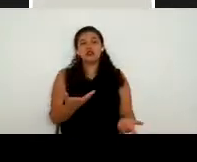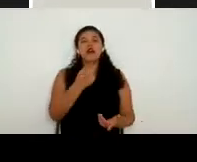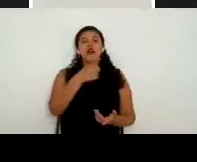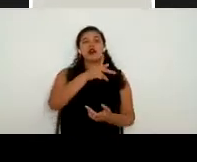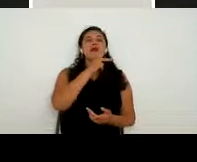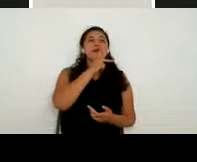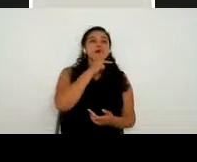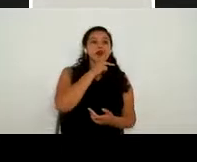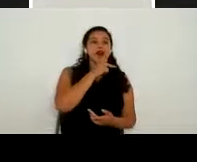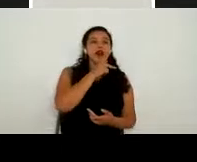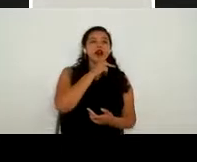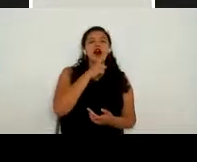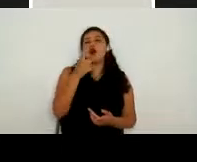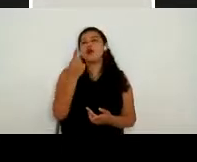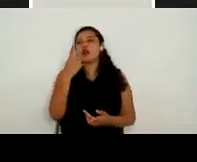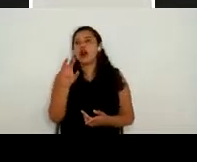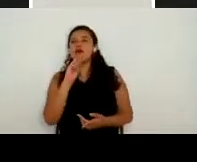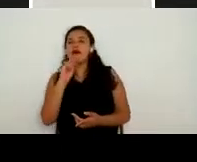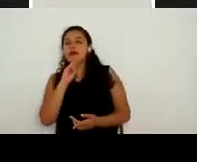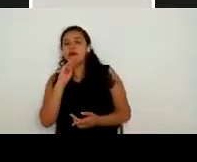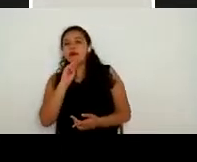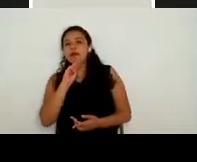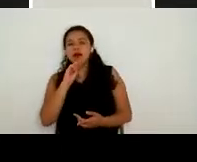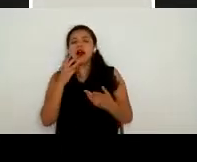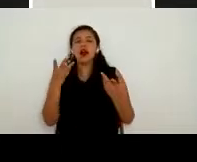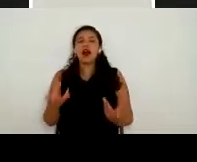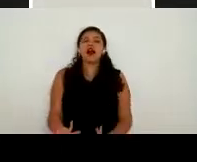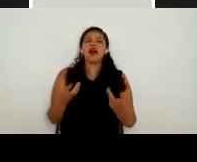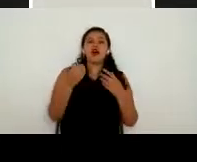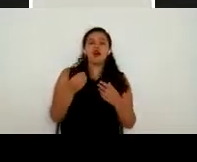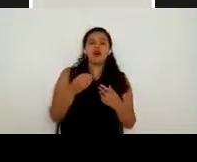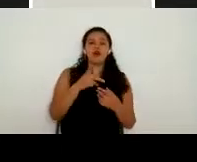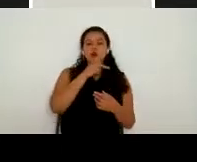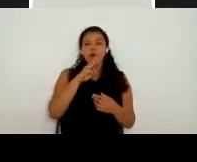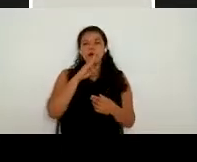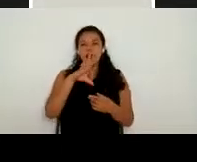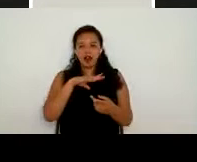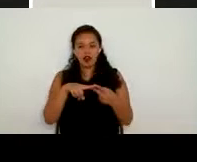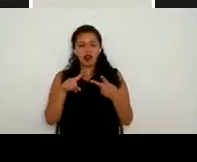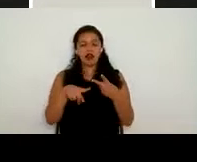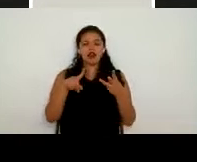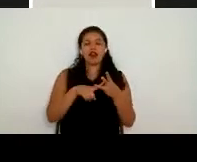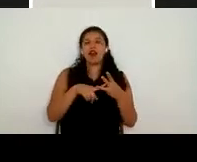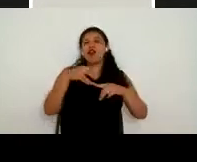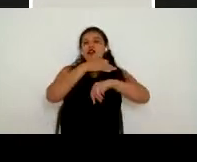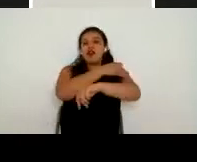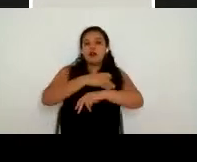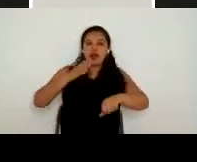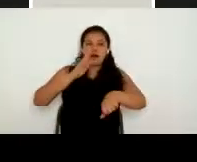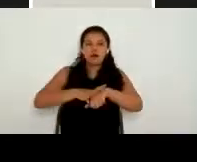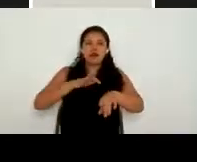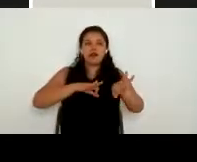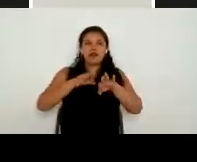verdad una familia reconstituida una familia extensa pues todos esos tipos de familia